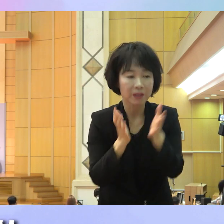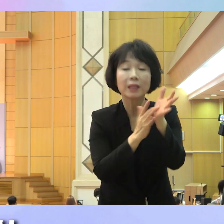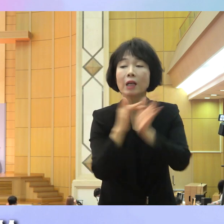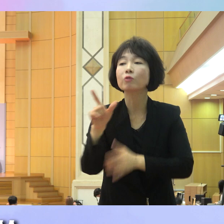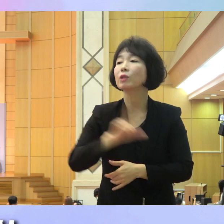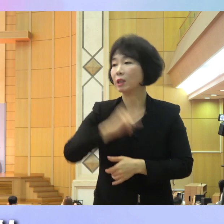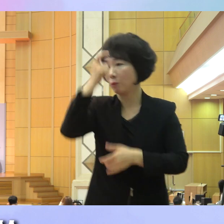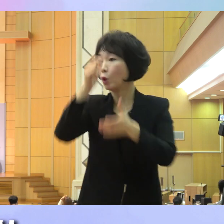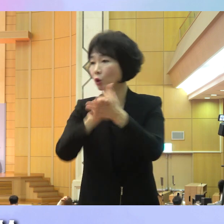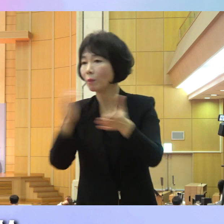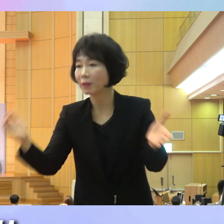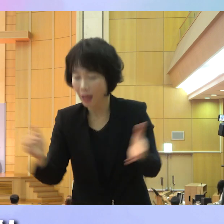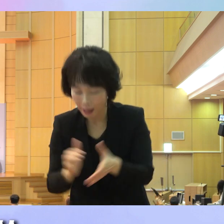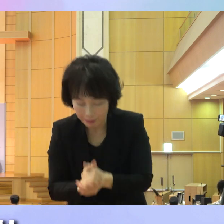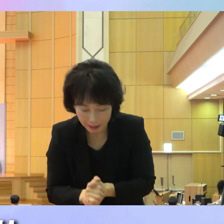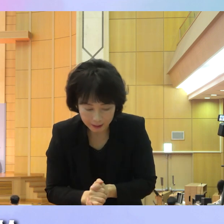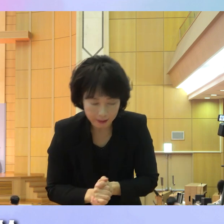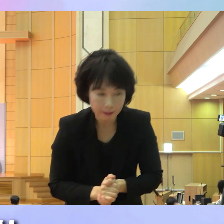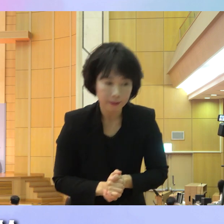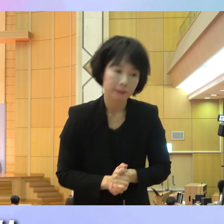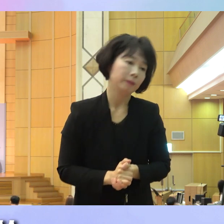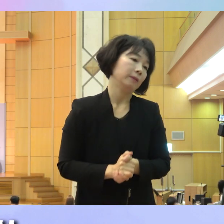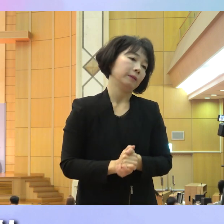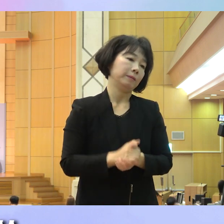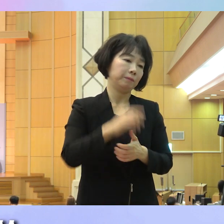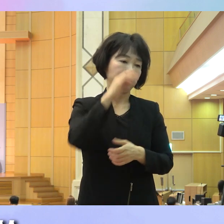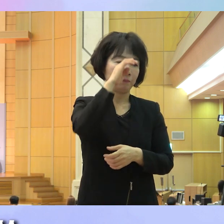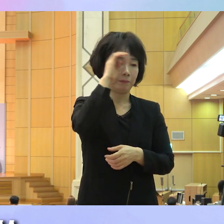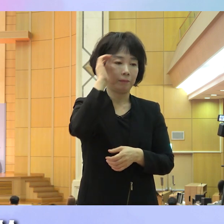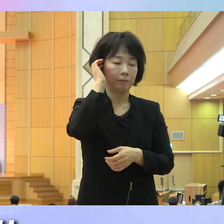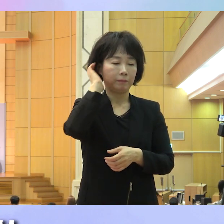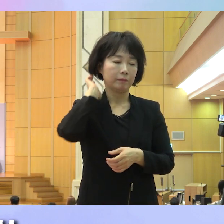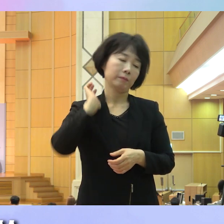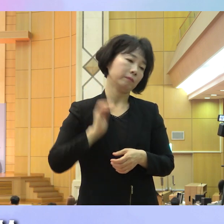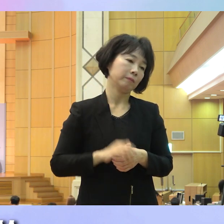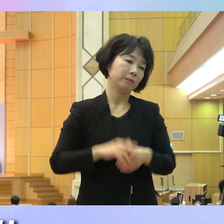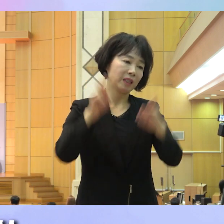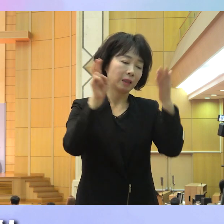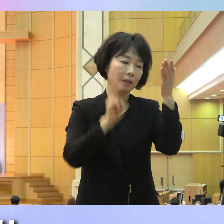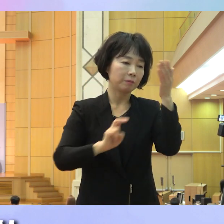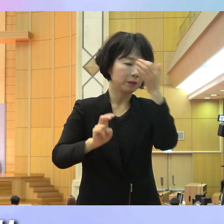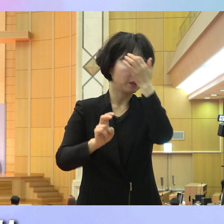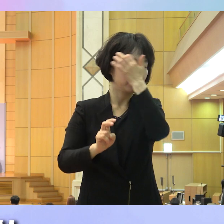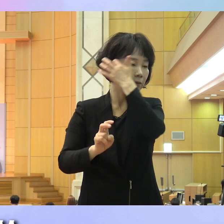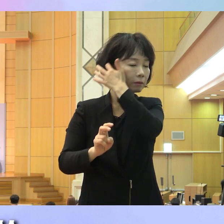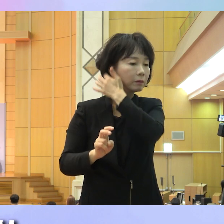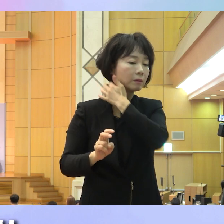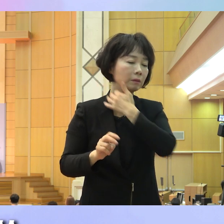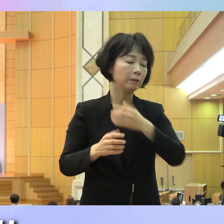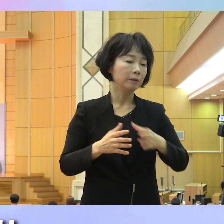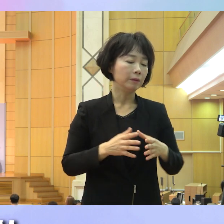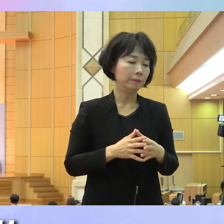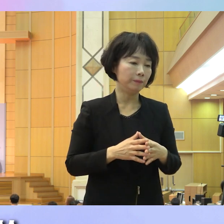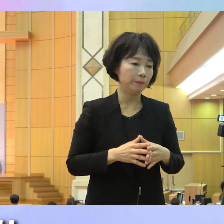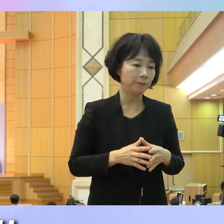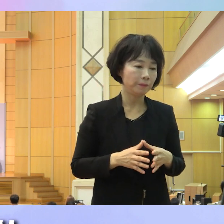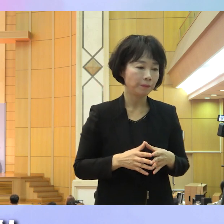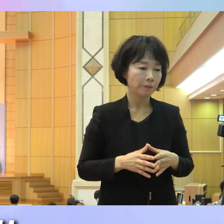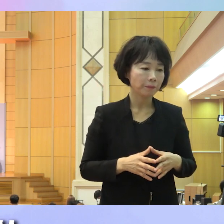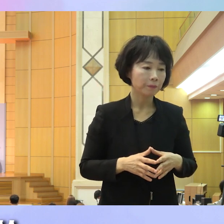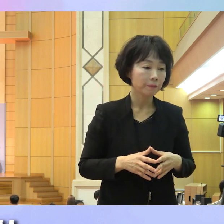이름으로 기도하옵나이다. 찬양하겠습니다. 493장, 찬송 493장.